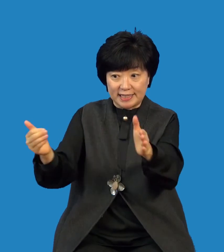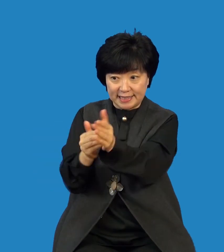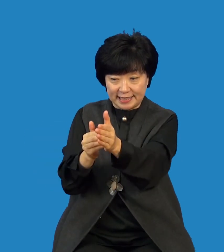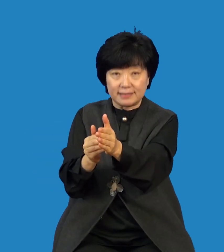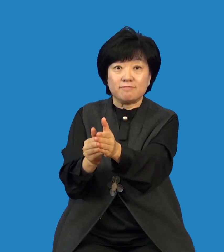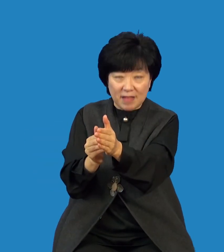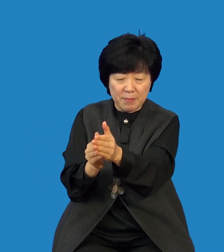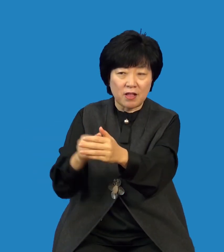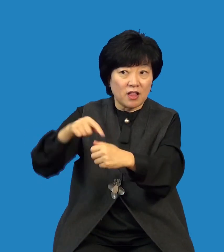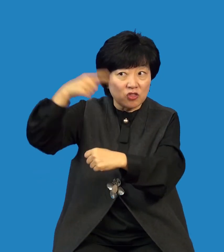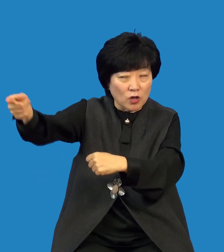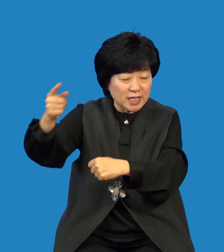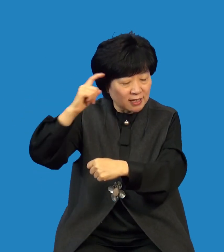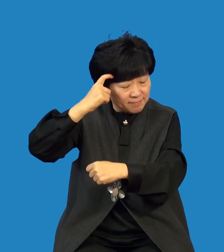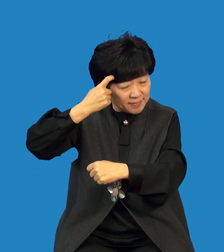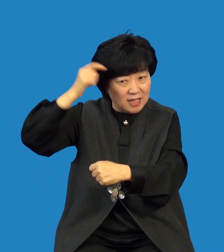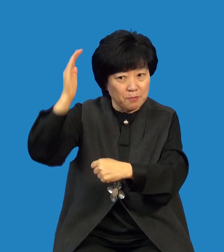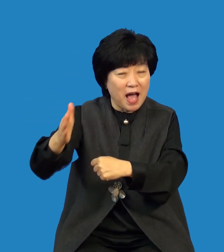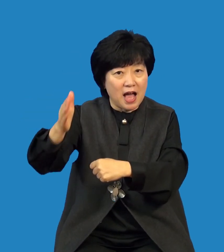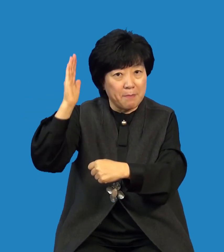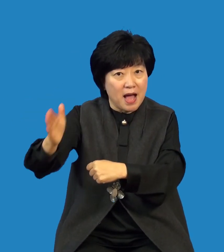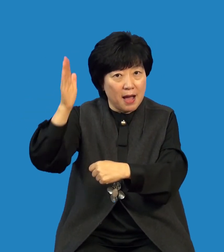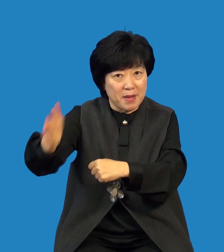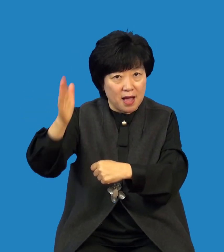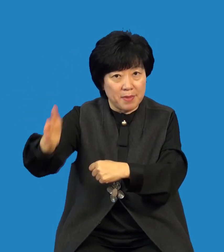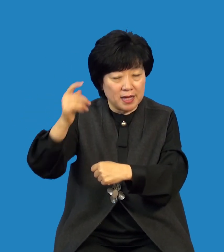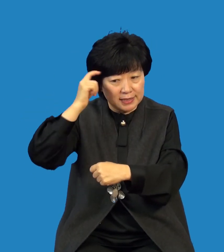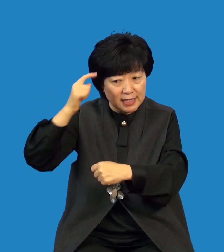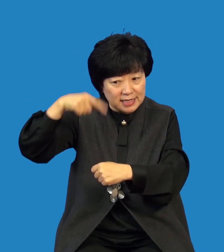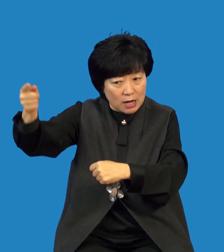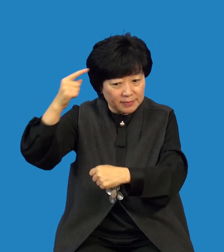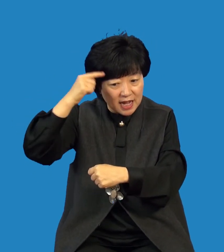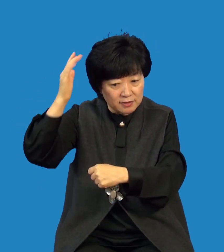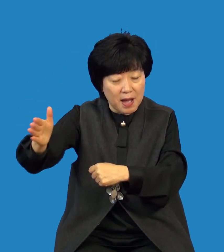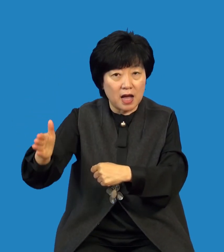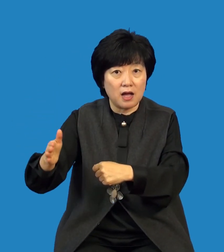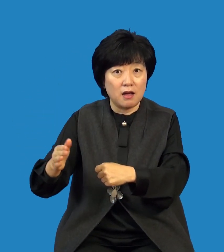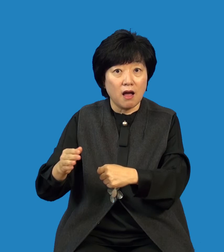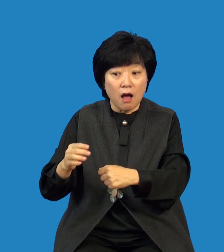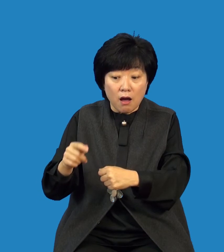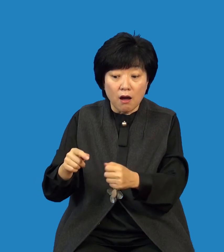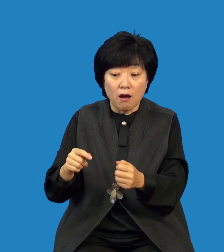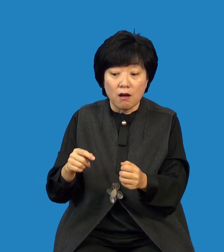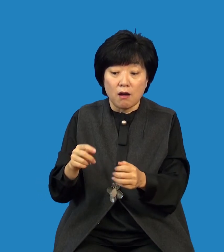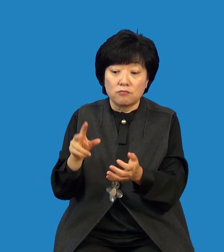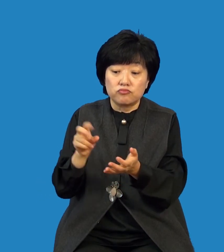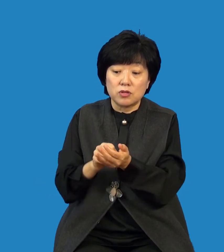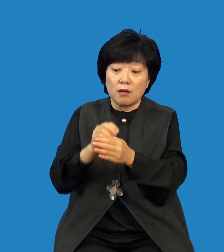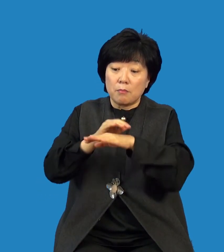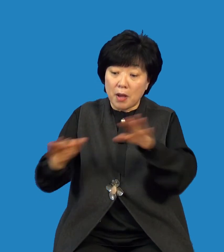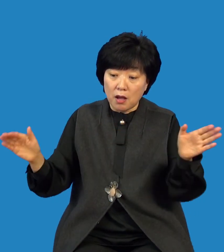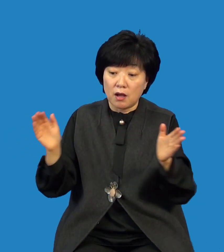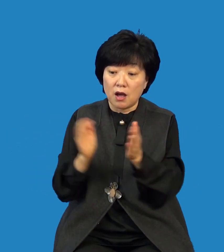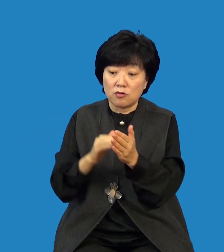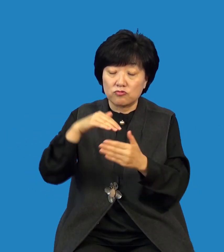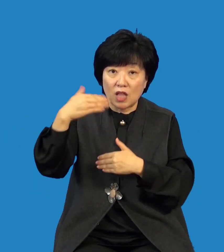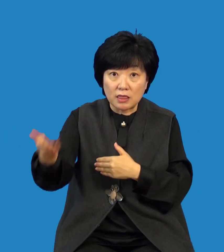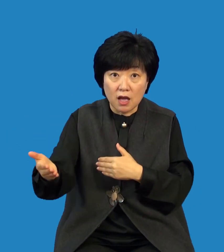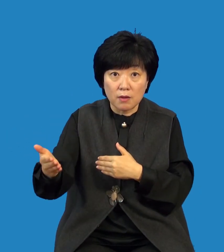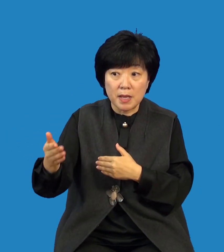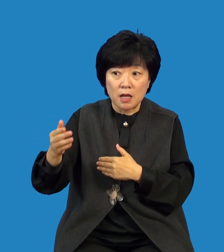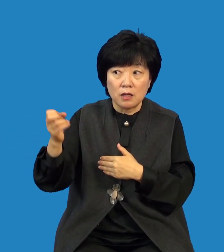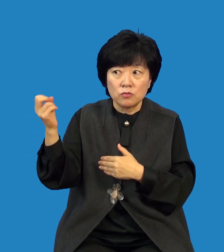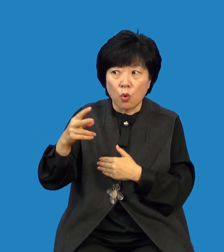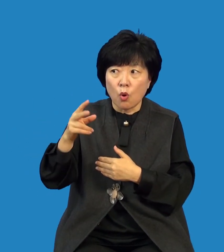스탑해라. 결과가 나오면 빨리 스탑해서 빨리 논문을 내고 그 다음에 생각해라. 왜냐하면 스스로 생각하다가 거기서 문제점을 찾아내면 논문 발표를 못해요.